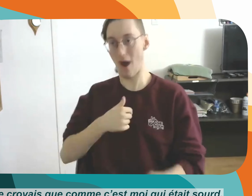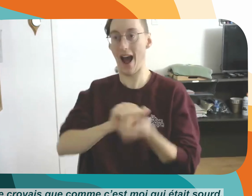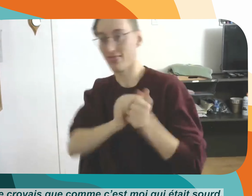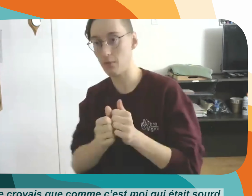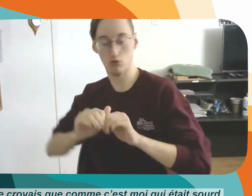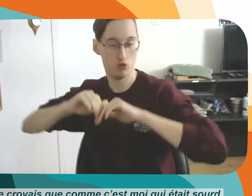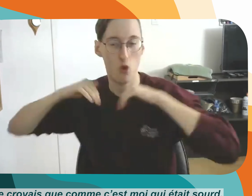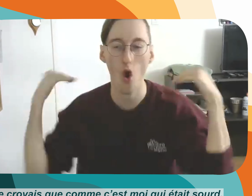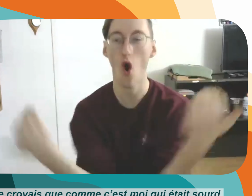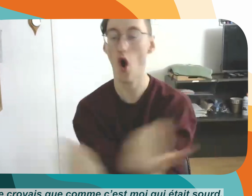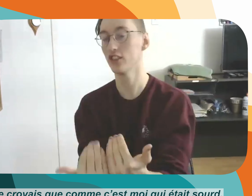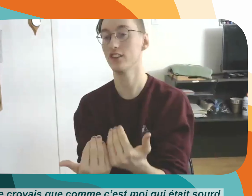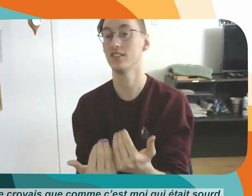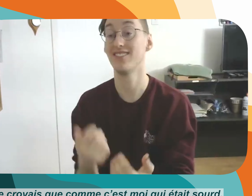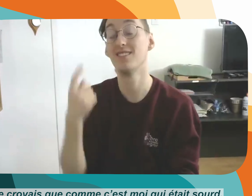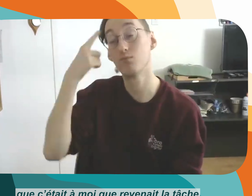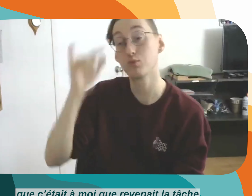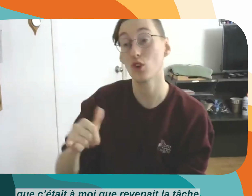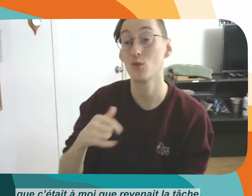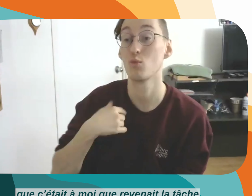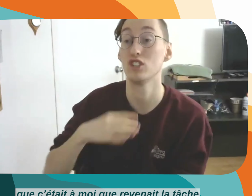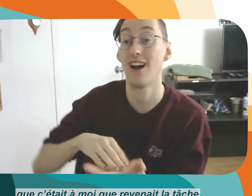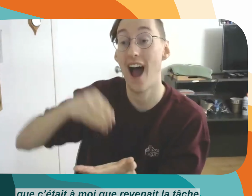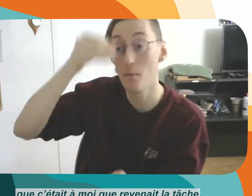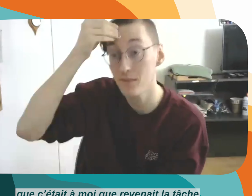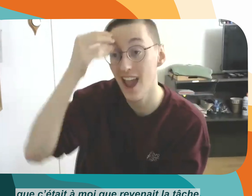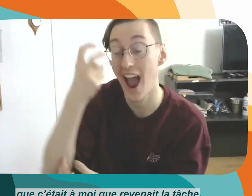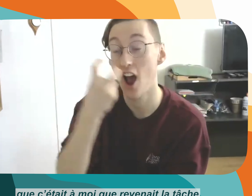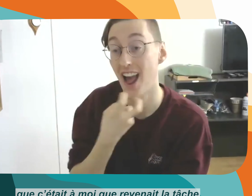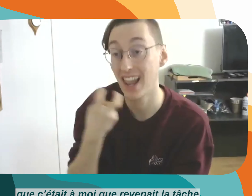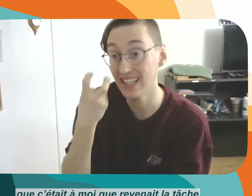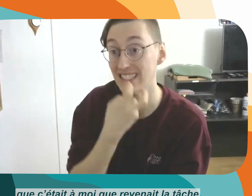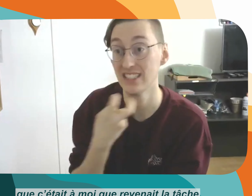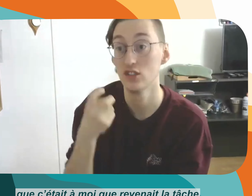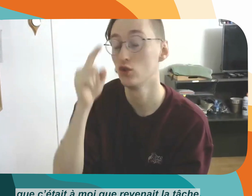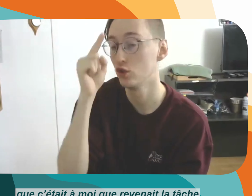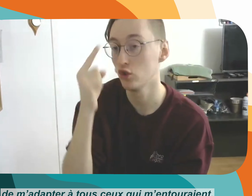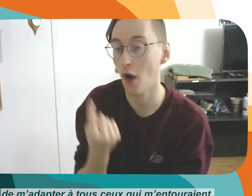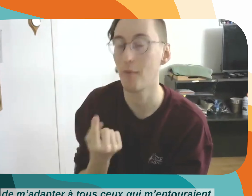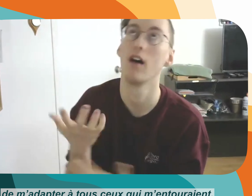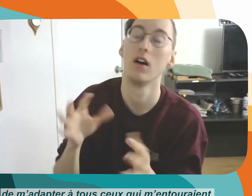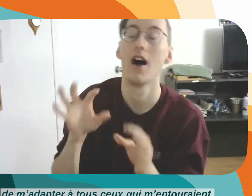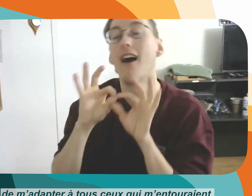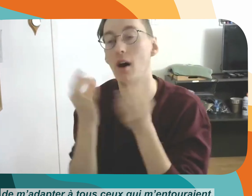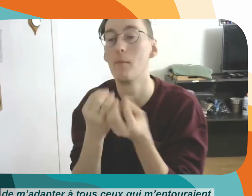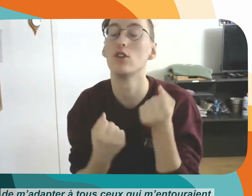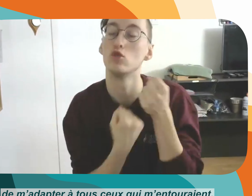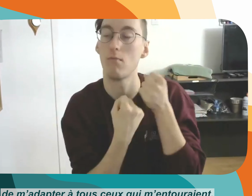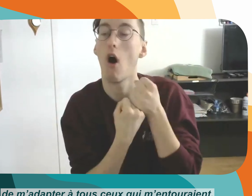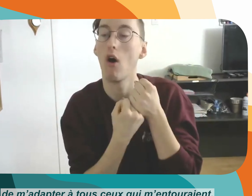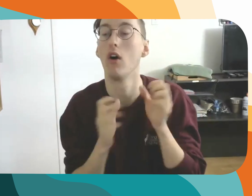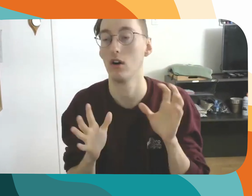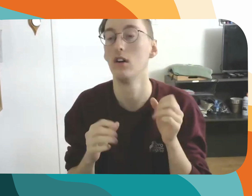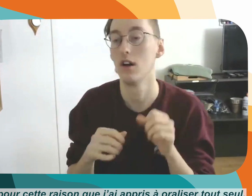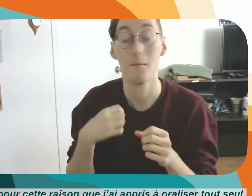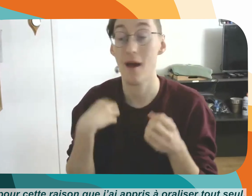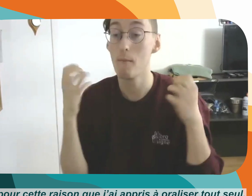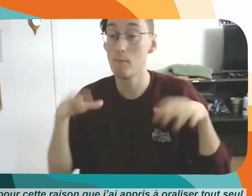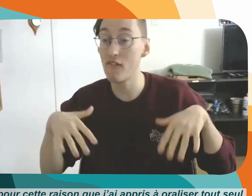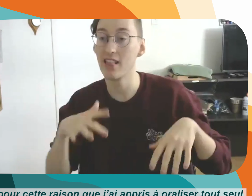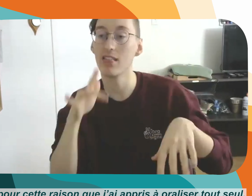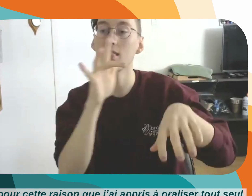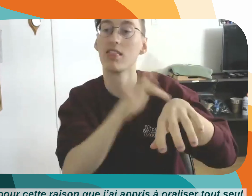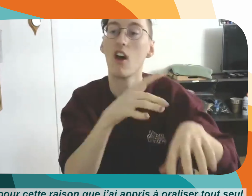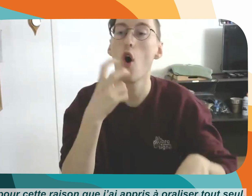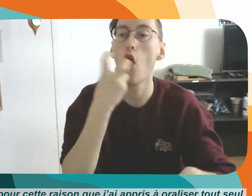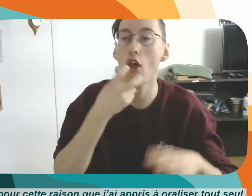comme c'est moi qui étais sourd, que c'était à moi, que revenait la tâche de m'adapter à tous ceux qui m'entouraient. C'est pour cette